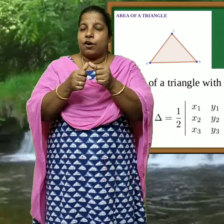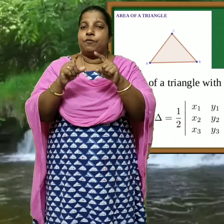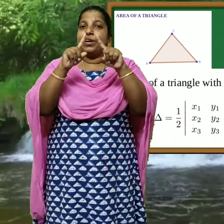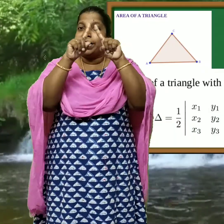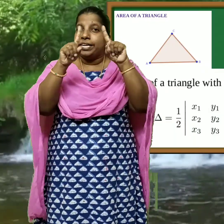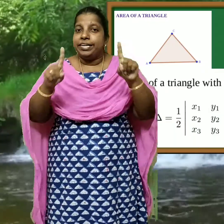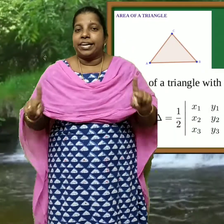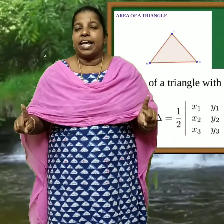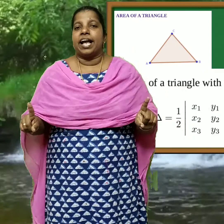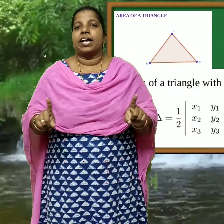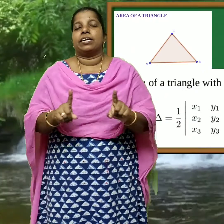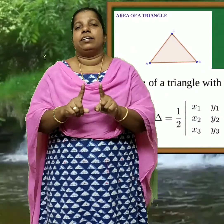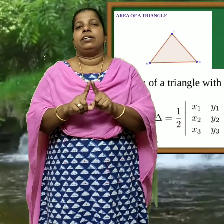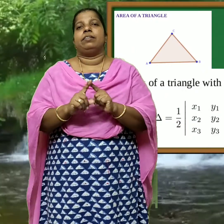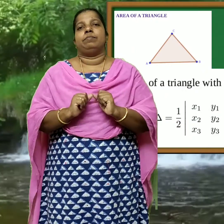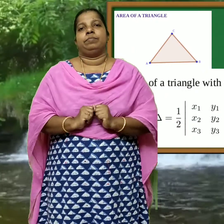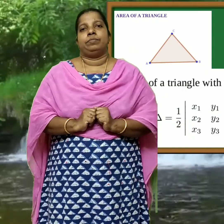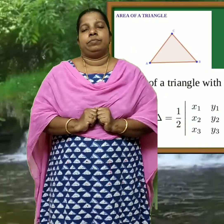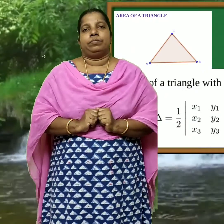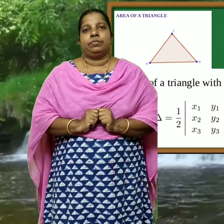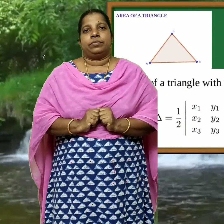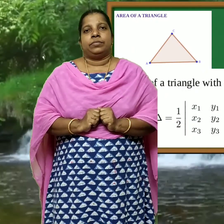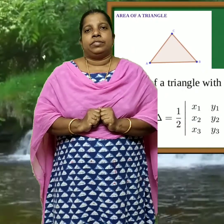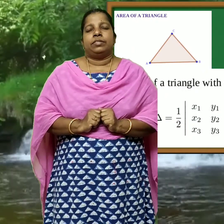എന്തൊക്കെയാണ് പഠിച്ചത്? ഏരിയ ഓഫ് എ ട്രയാങ്കിൾ,